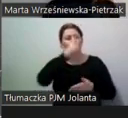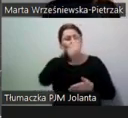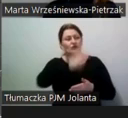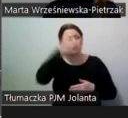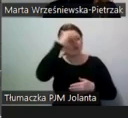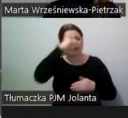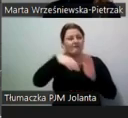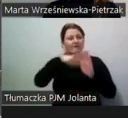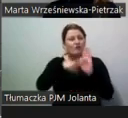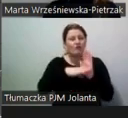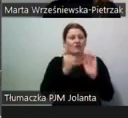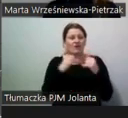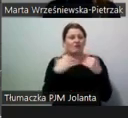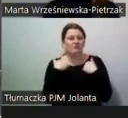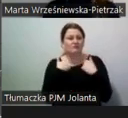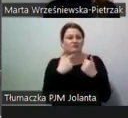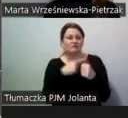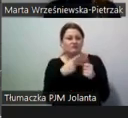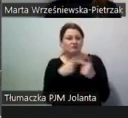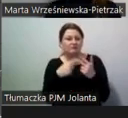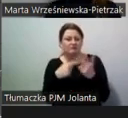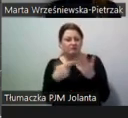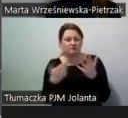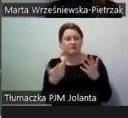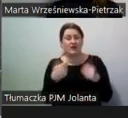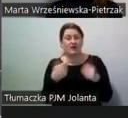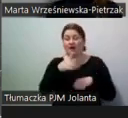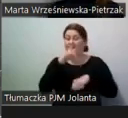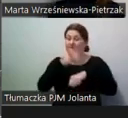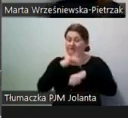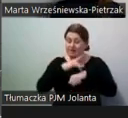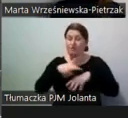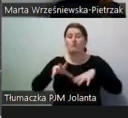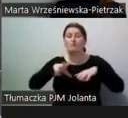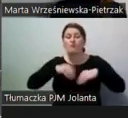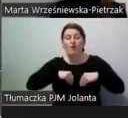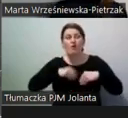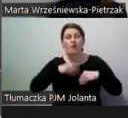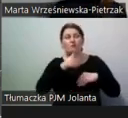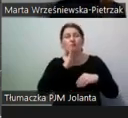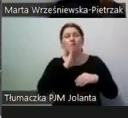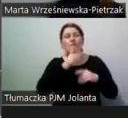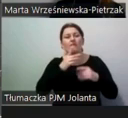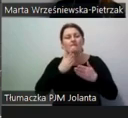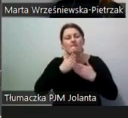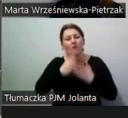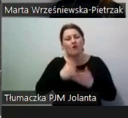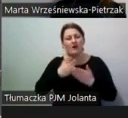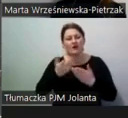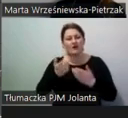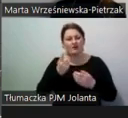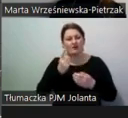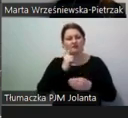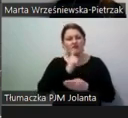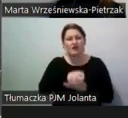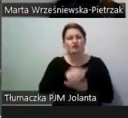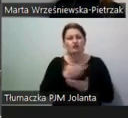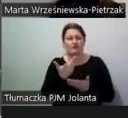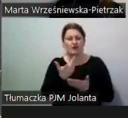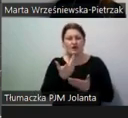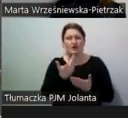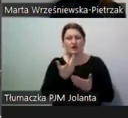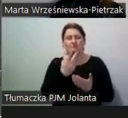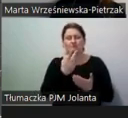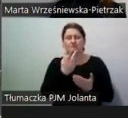bądź uczennicy, natomiast te wyniki mogą być pewnego rodzaju wskazówką, sugerowaniem